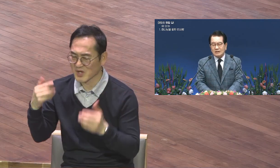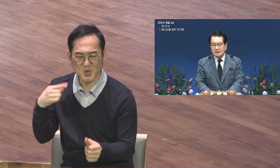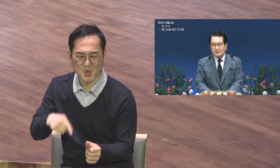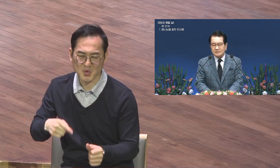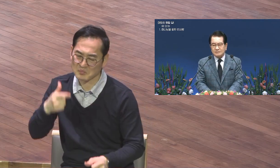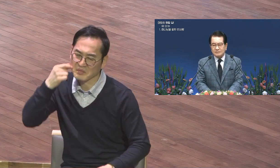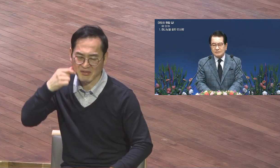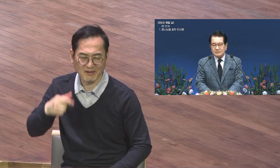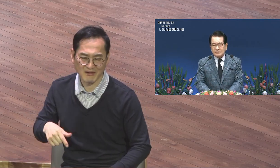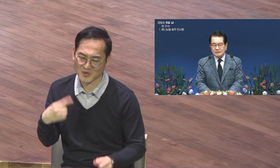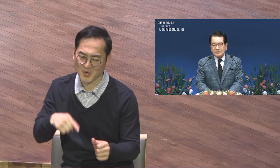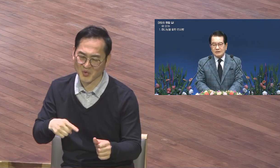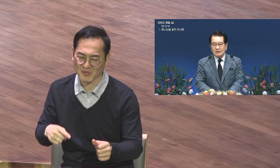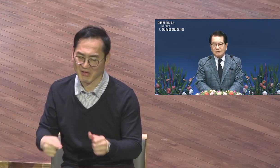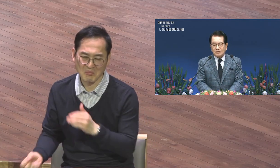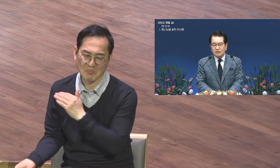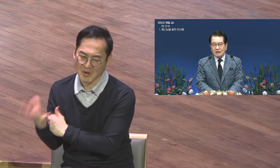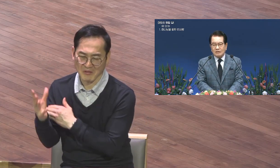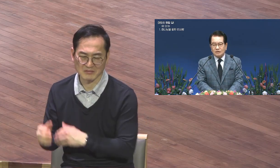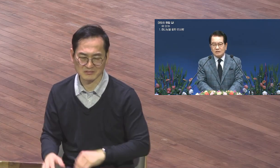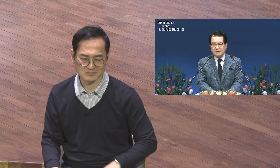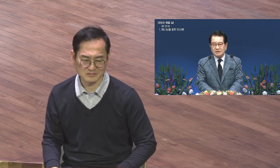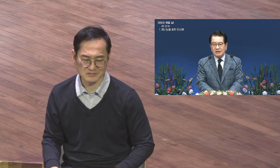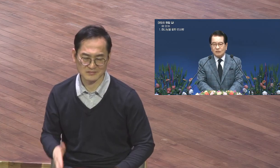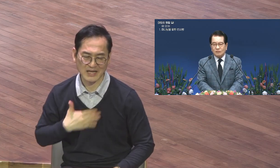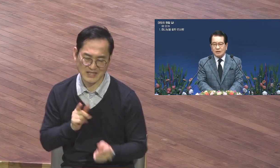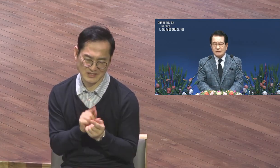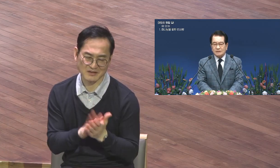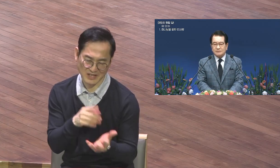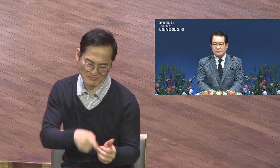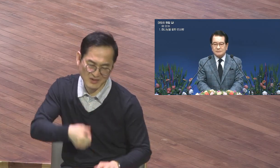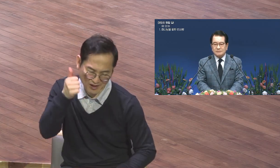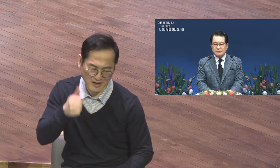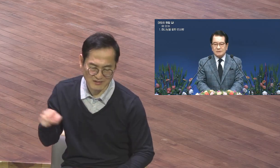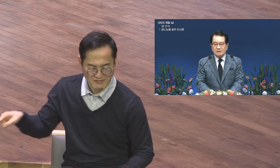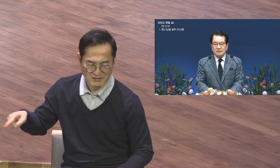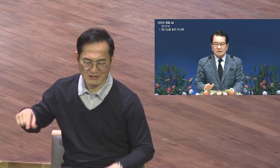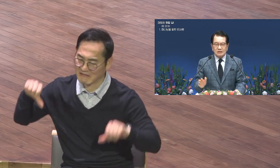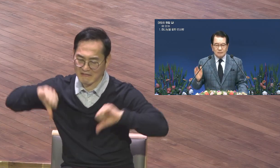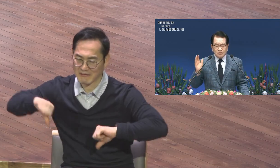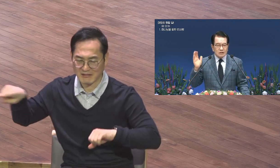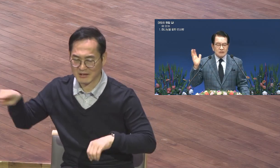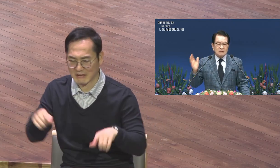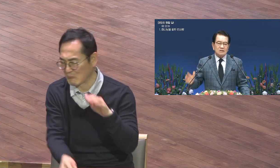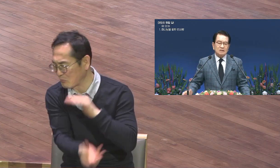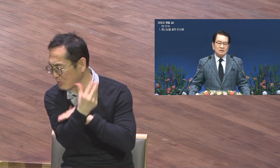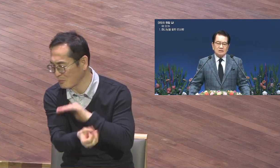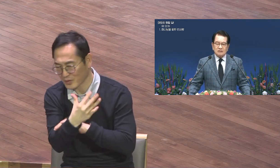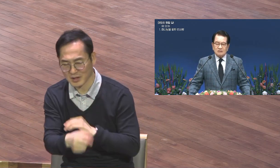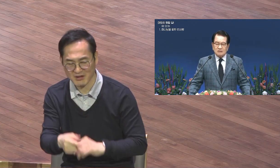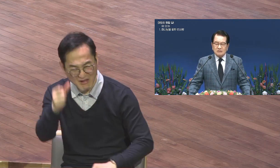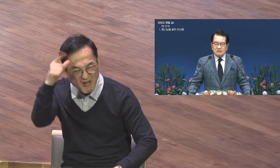못 하겠단다. 너 내일부터 집에서 내가 공부하자. 너무 너가